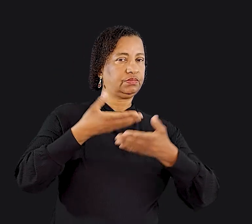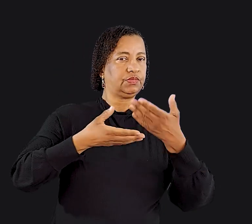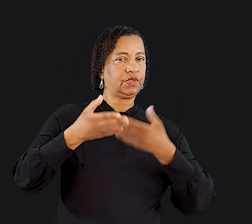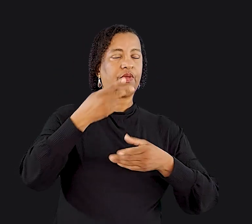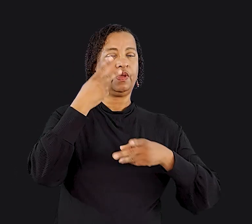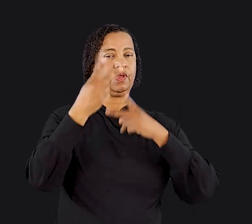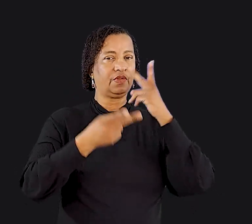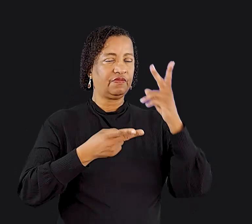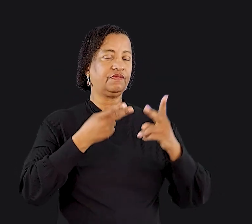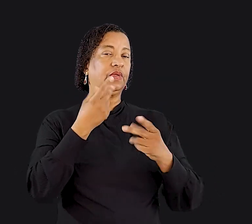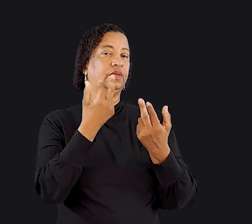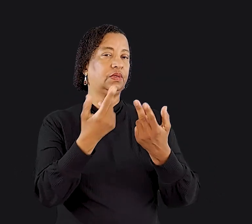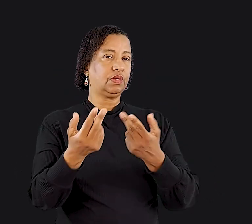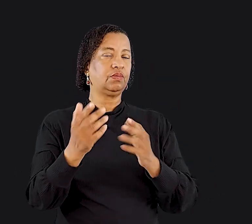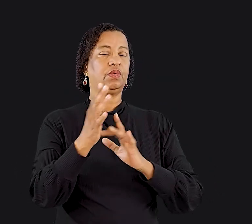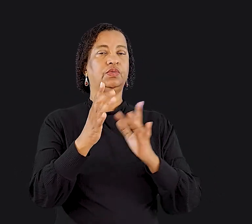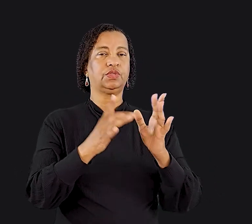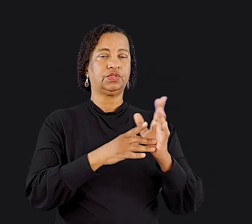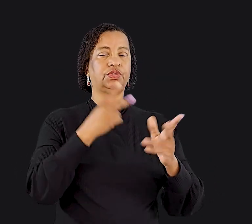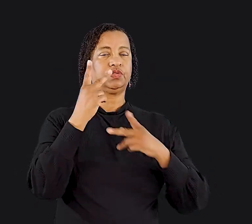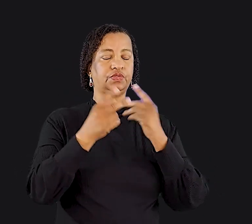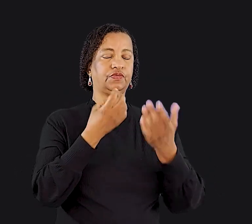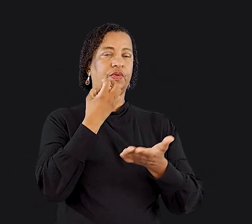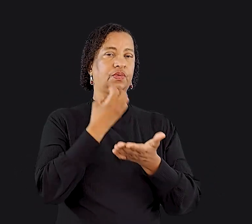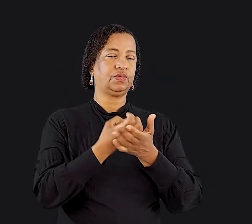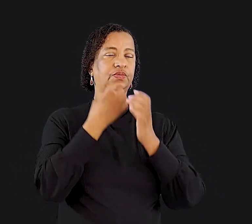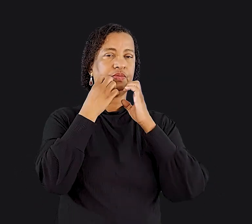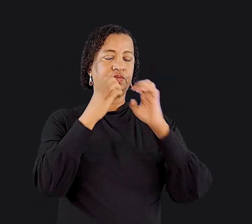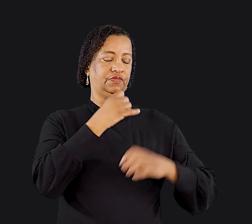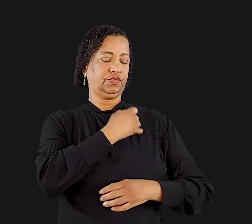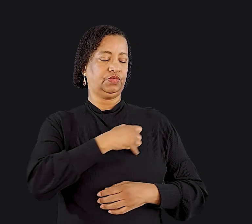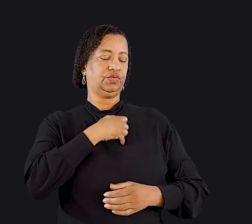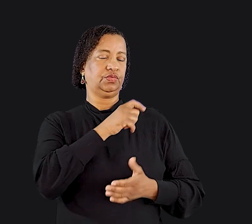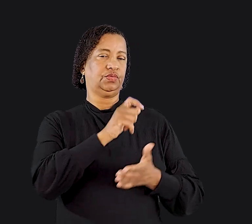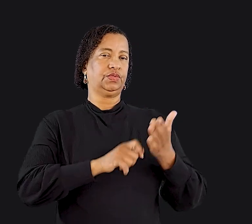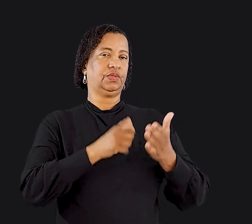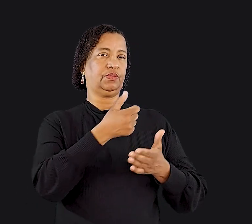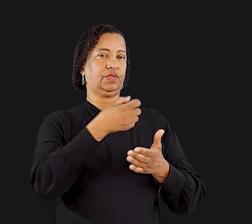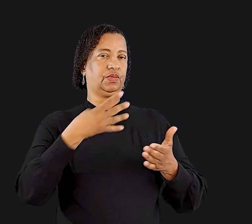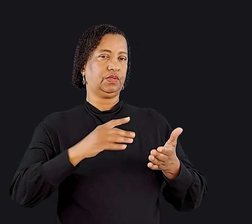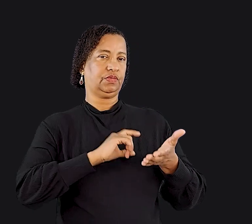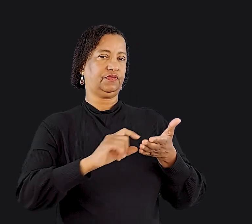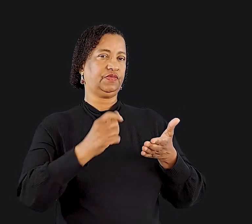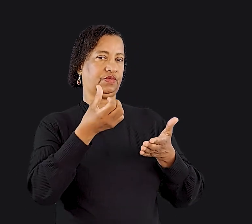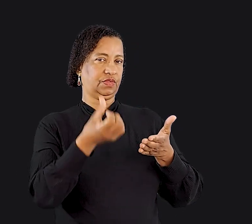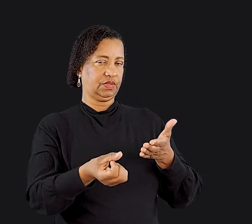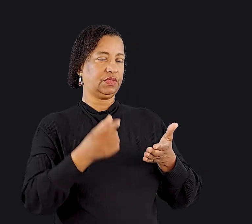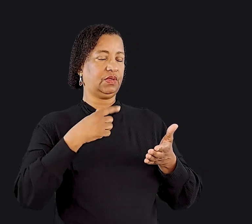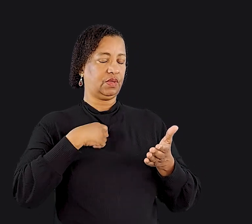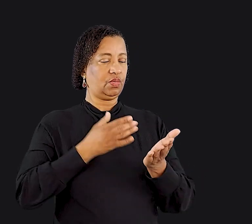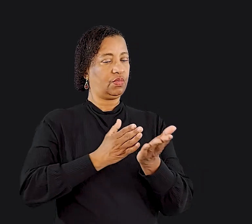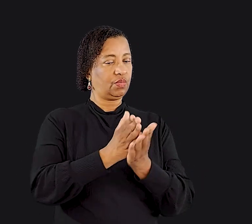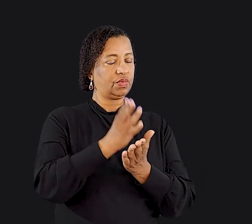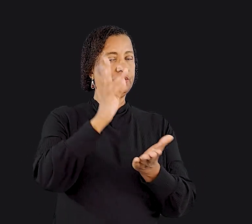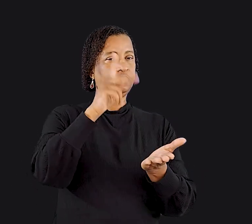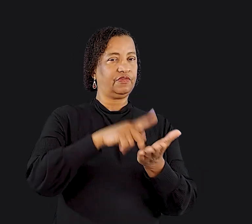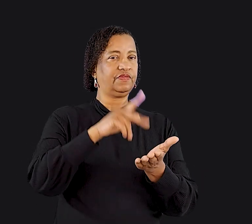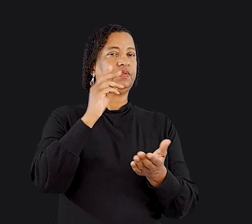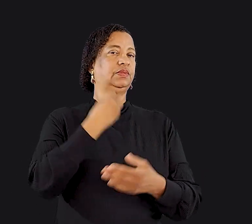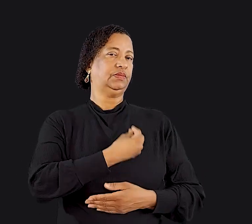versículos, Paulo está dizendo a mesma coisa que Jesus disse no Evangelho de João, capítulo 14, versículo 6. Eu sou o caminho, a verdade e